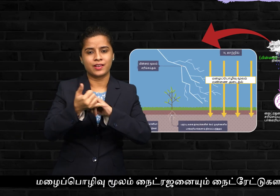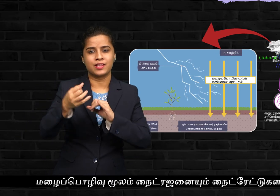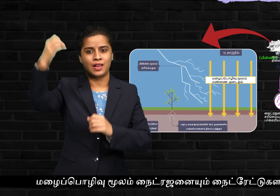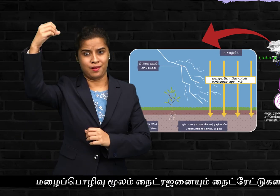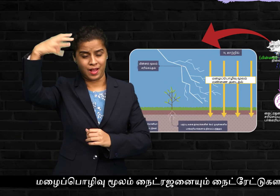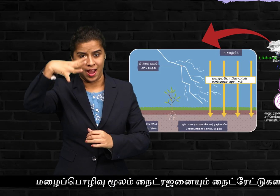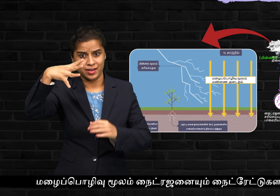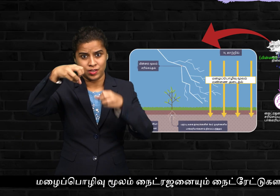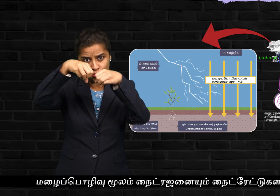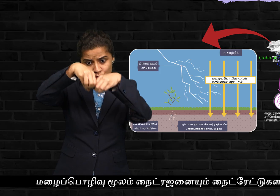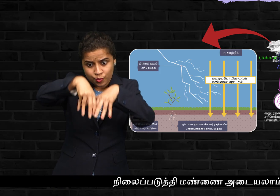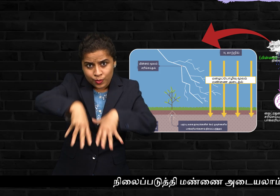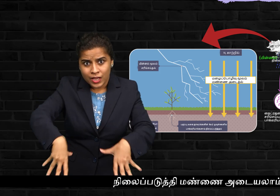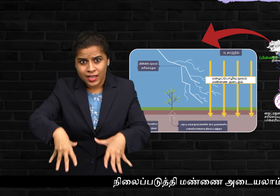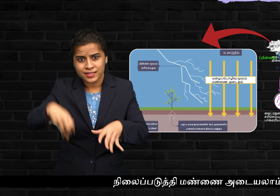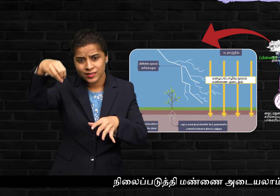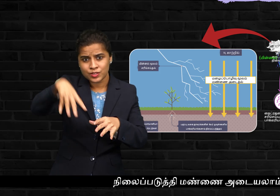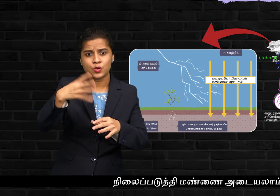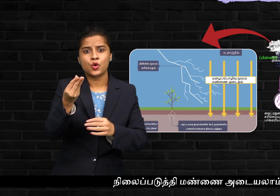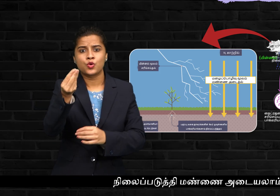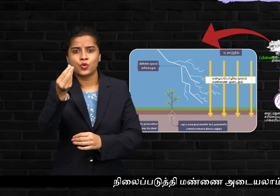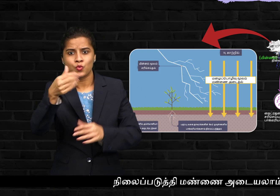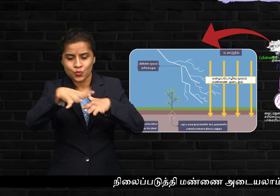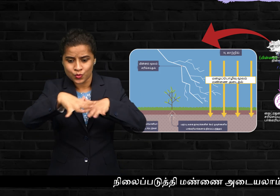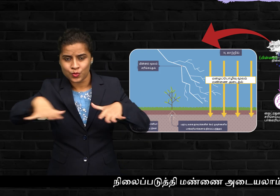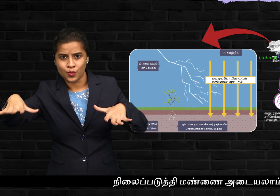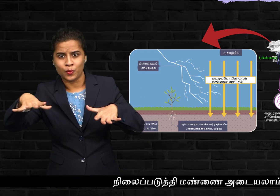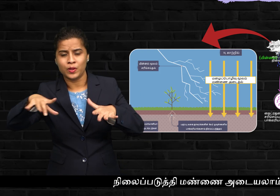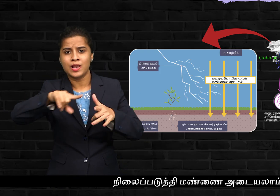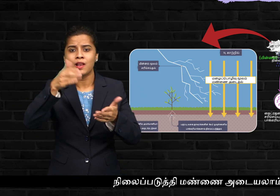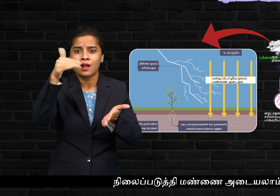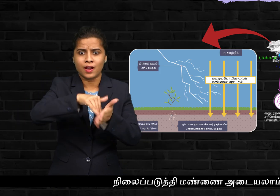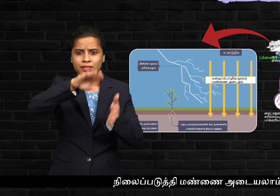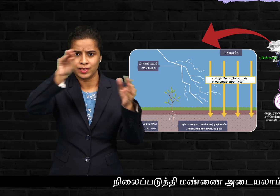நைட்ரேட்டுகளாக மின்னல் மூலம் நிலைப்படுத்தி மண்ணை அடையலாம்.